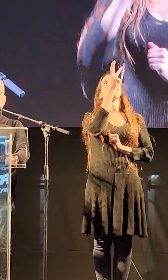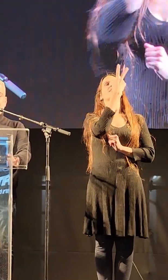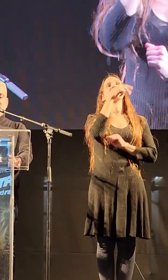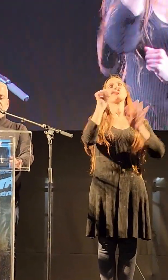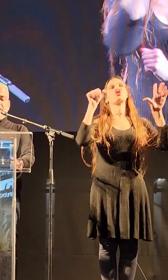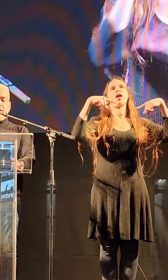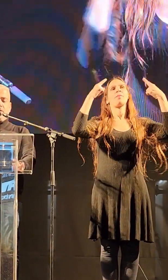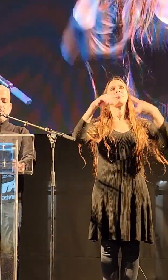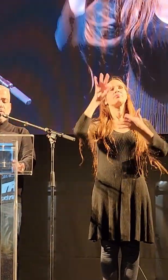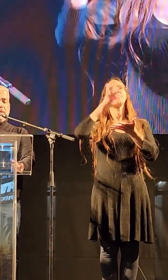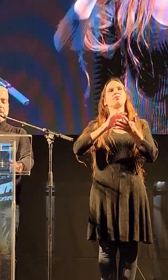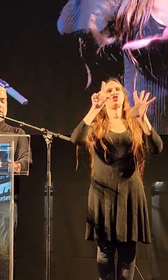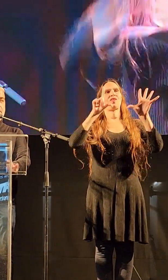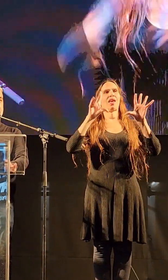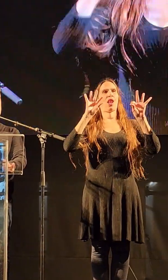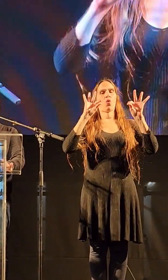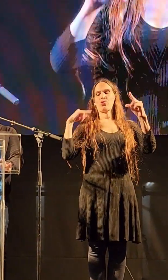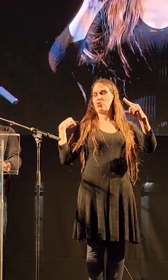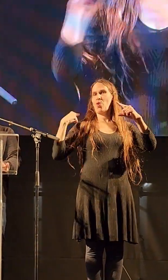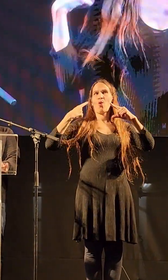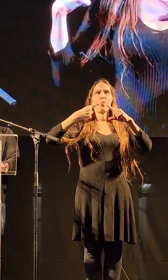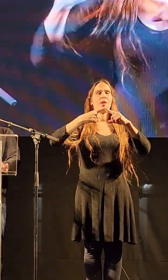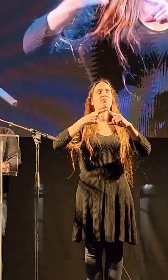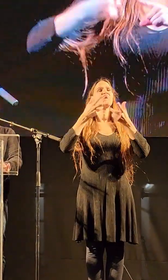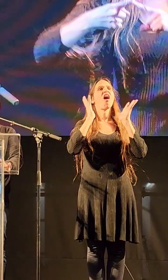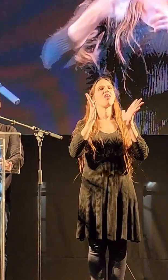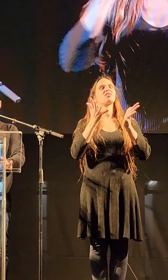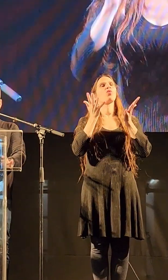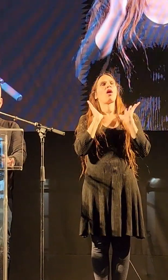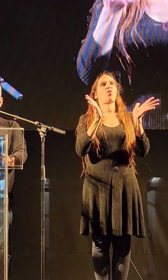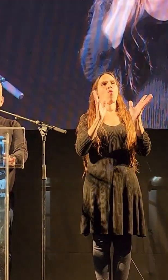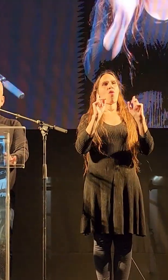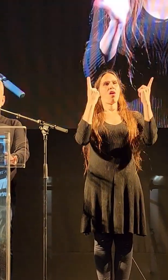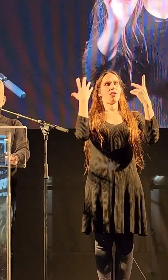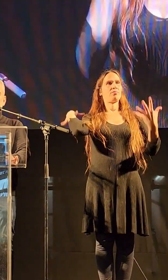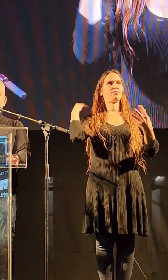126 ימים מהשביעי לאוקטובר, מהאסון הנורא.